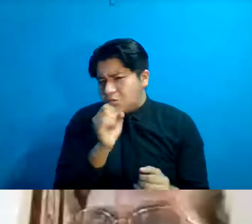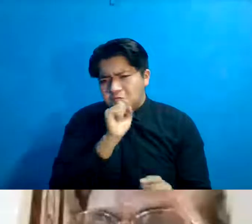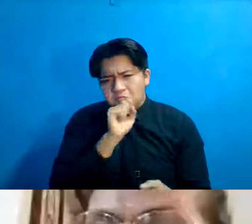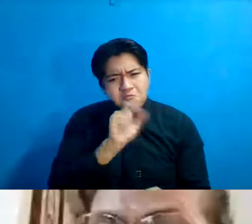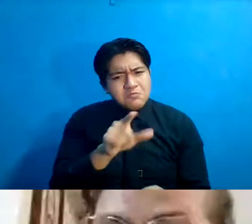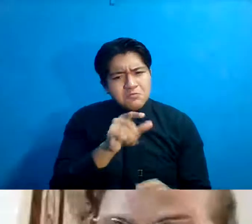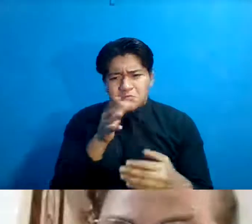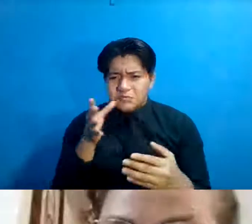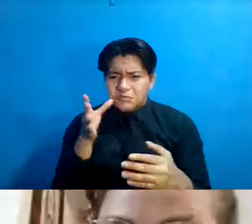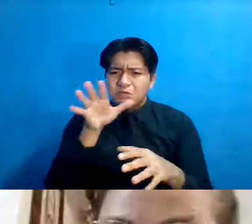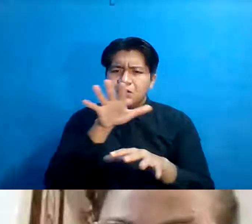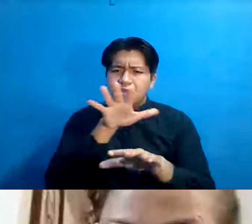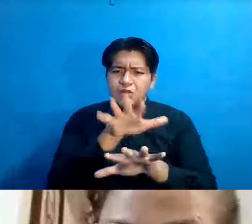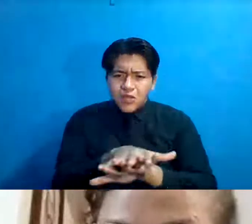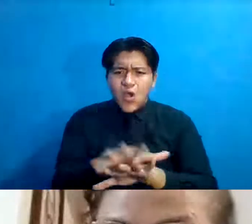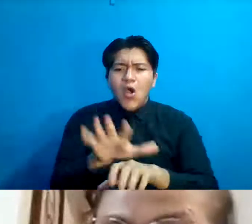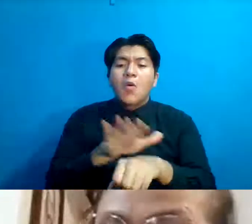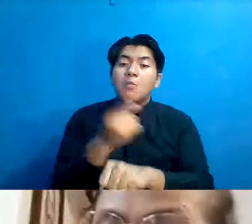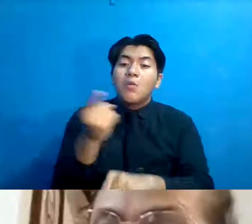abogados capacitados